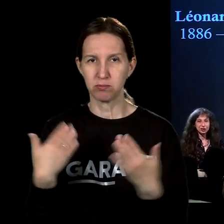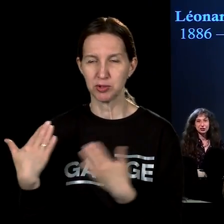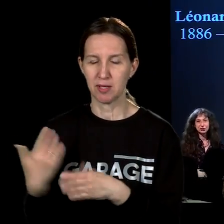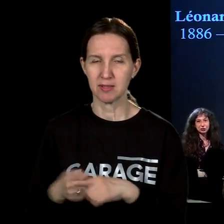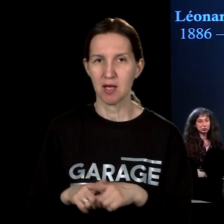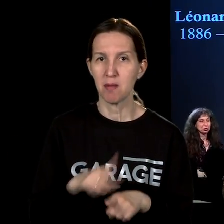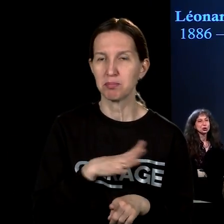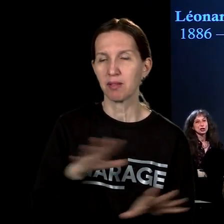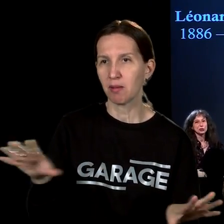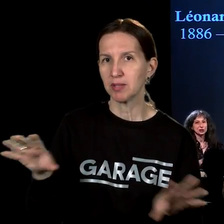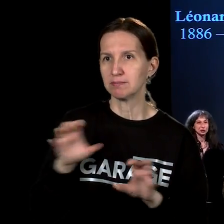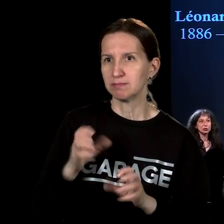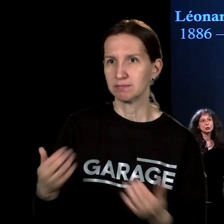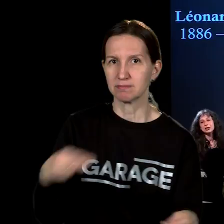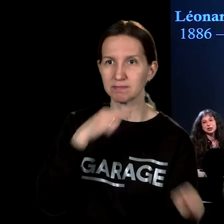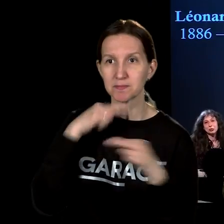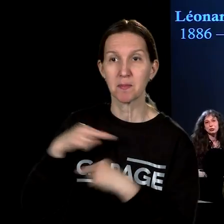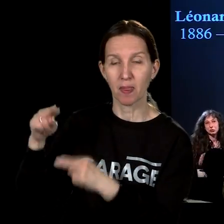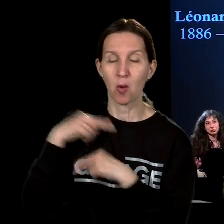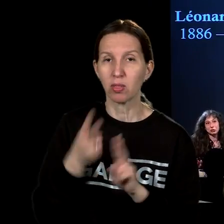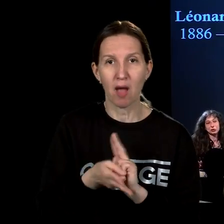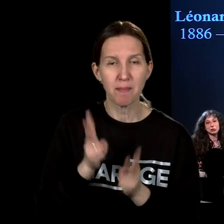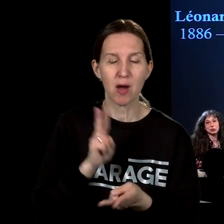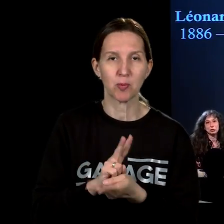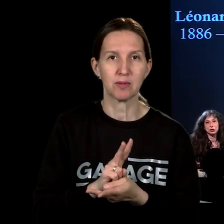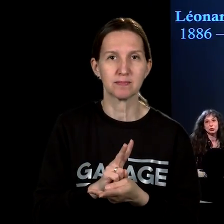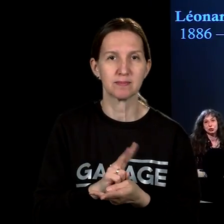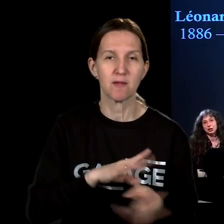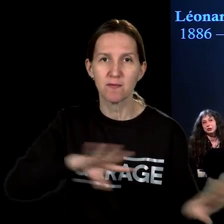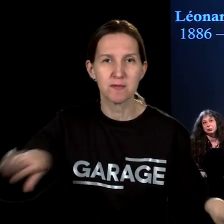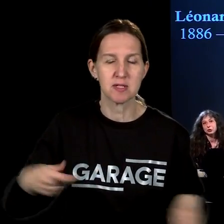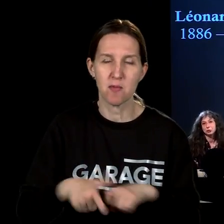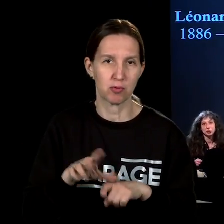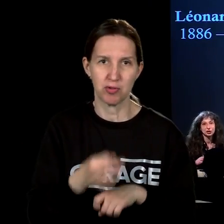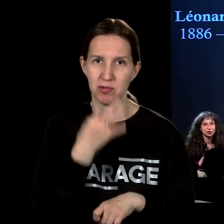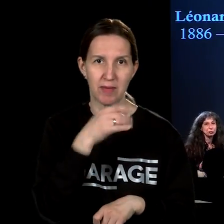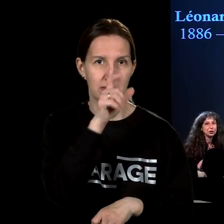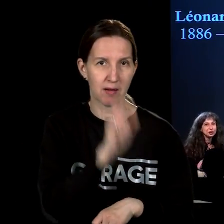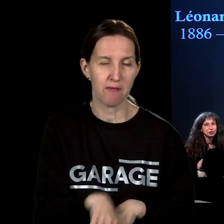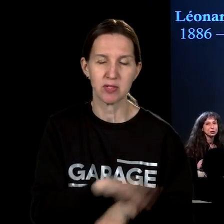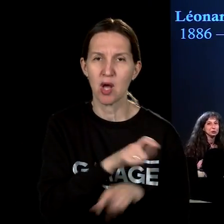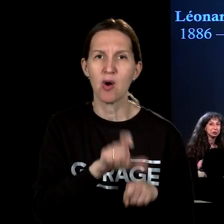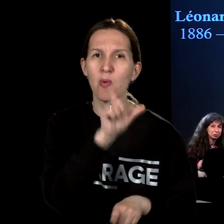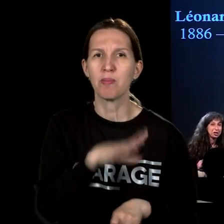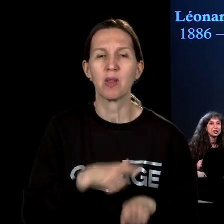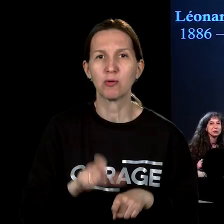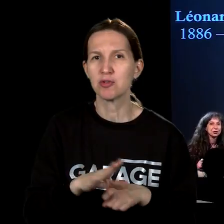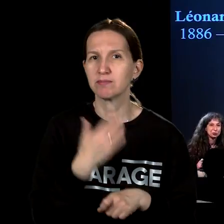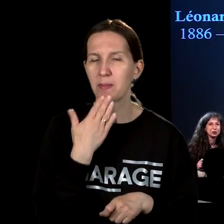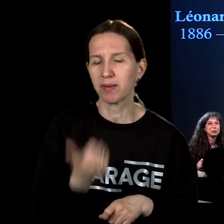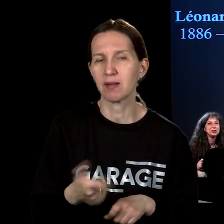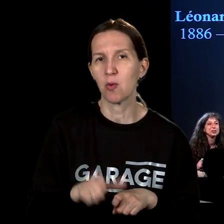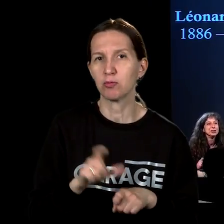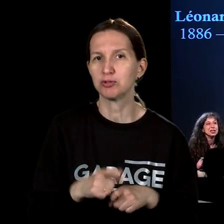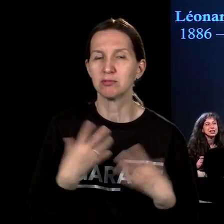ты эксцентрик, ты нарушаешь все нормы, а этот, наоборот, как бы всем очень нравился, был бесконечно обаятельным, мягким,